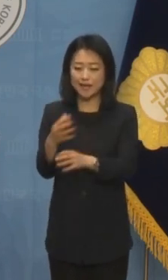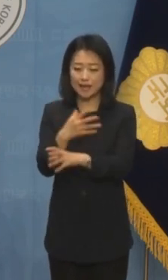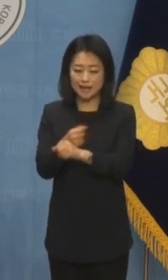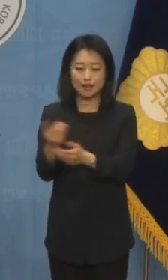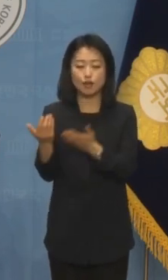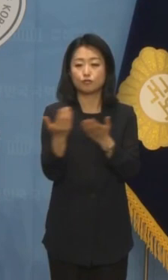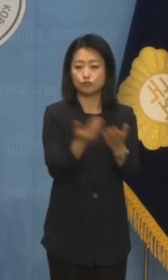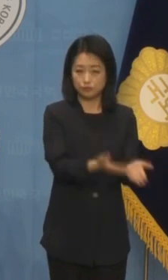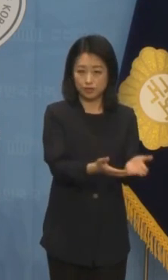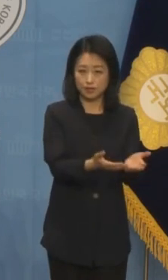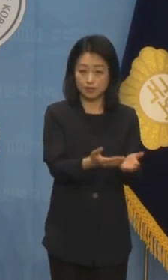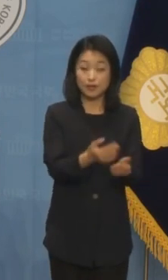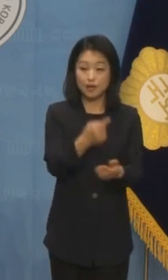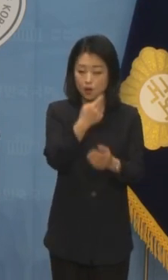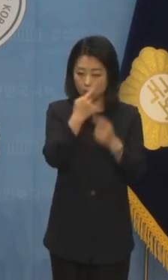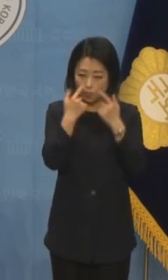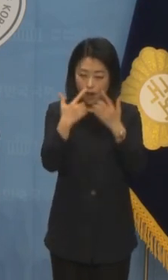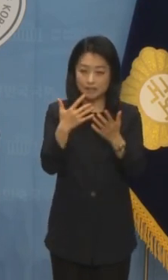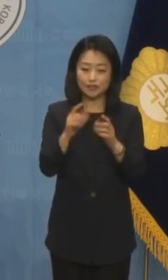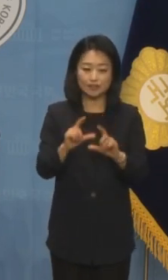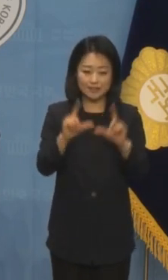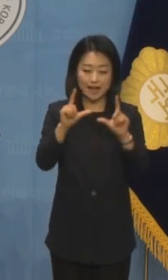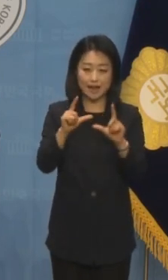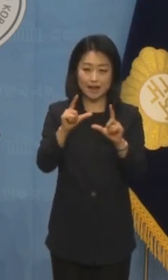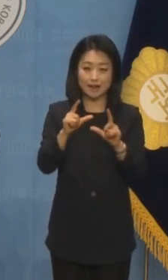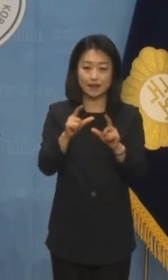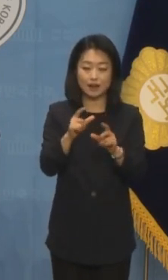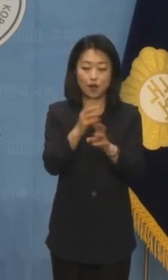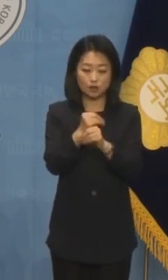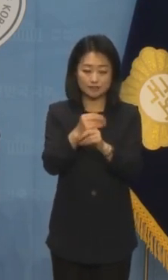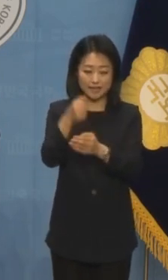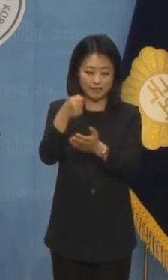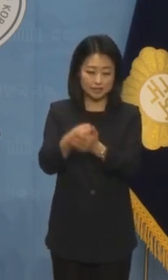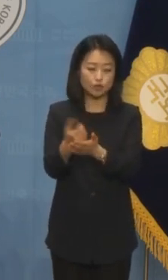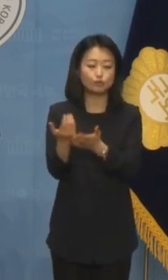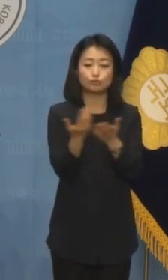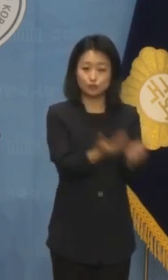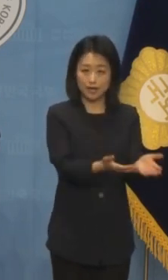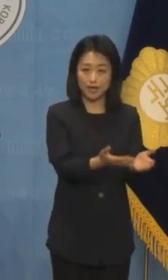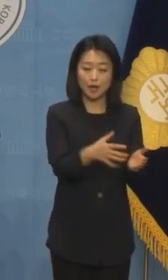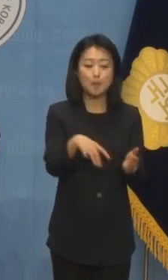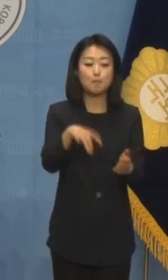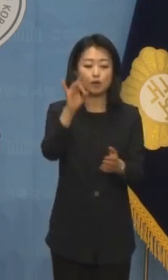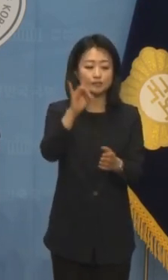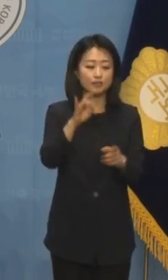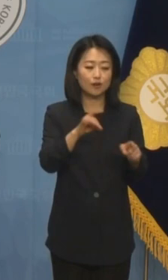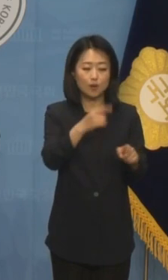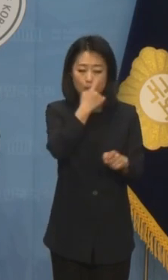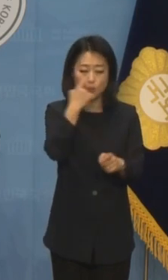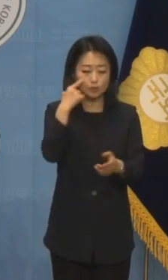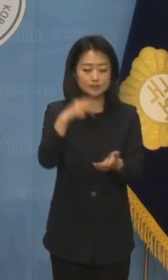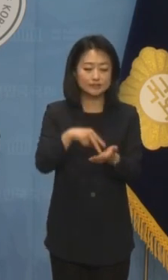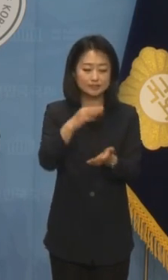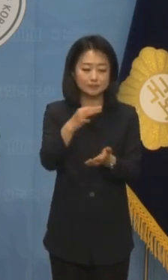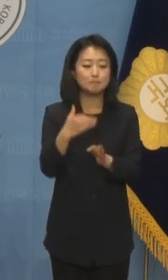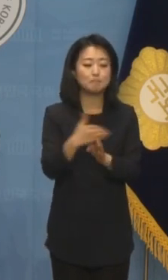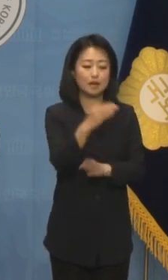해주겠다. 그걸로 다시 확정일자를 받으셔라. 확정일자가 언제가 되든 최우선 변제금은 받을 수 있다는